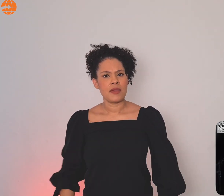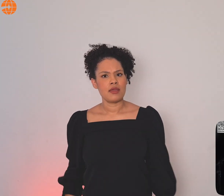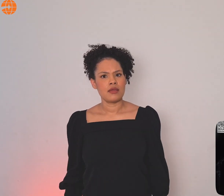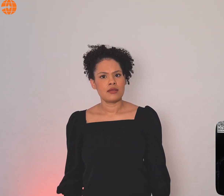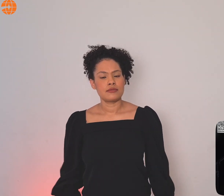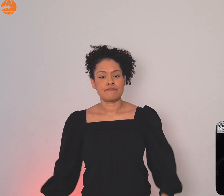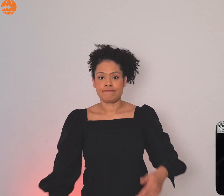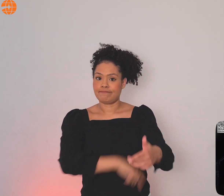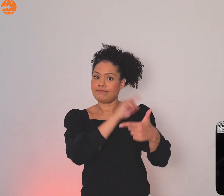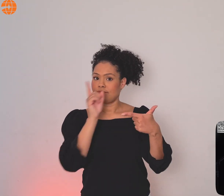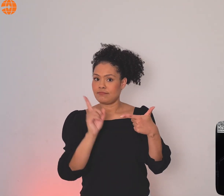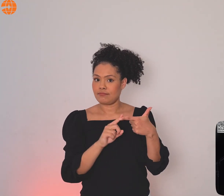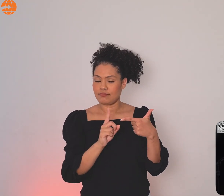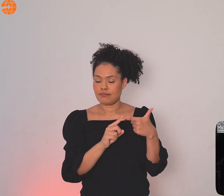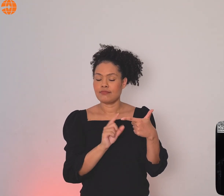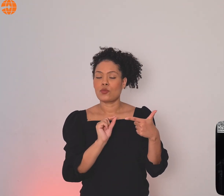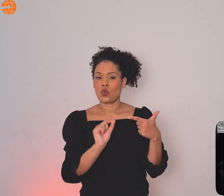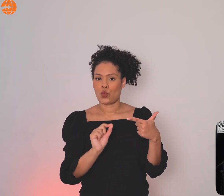Em segundo lugar,